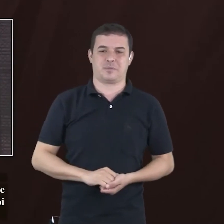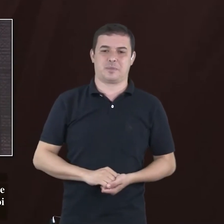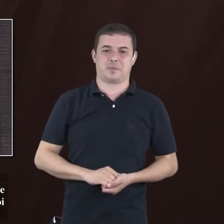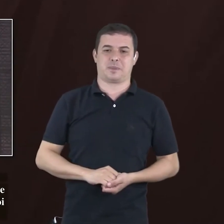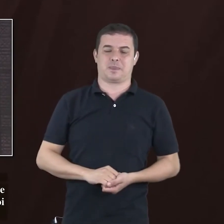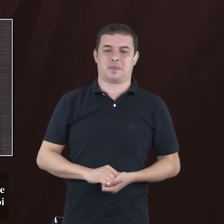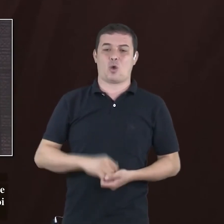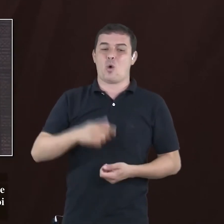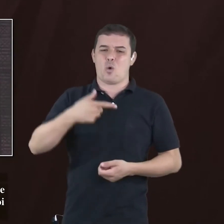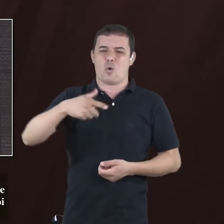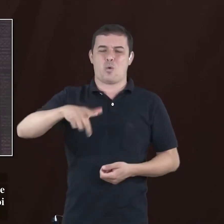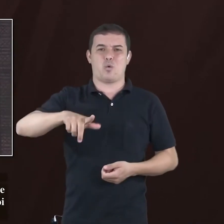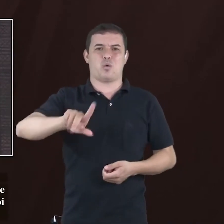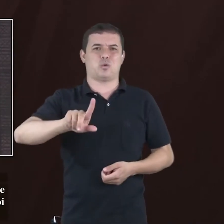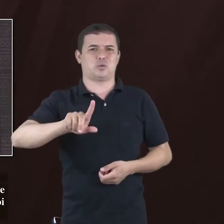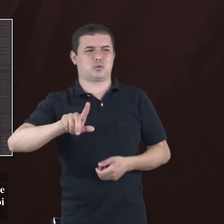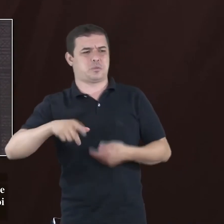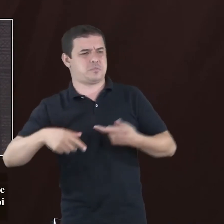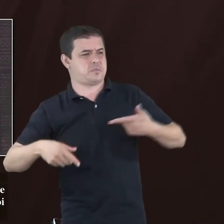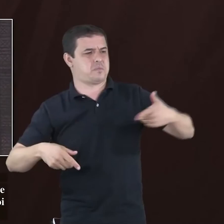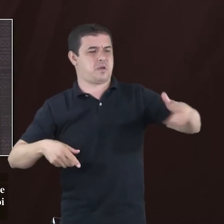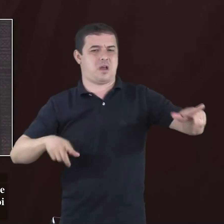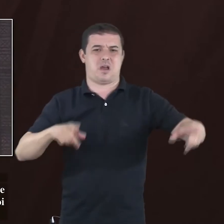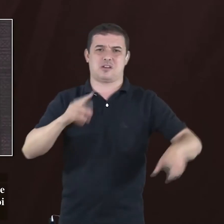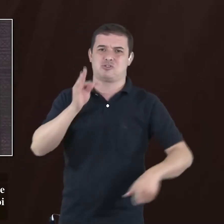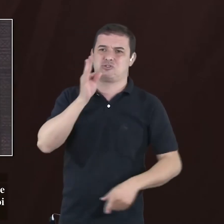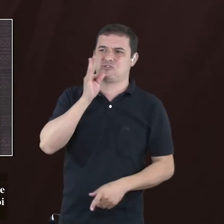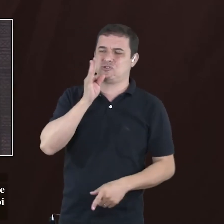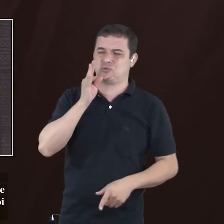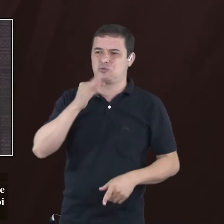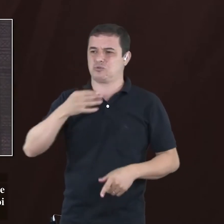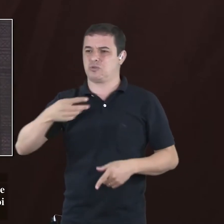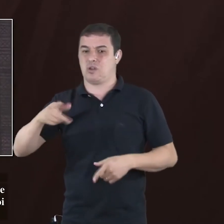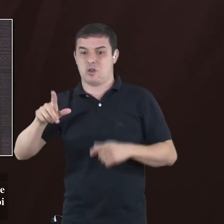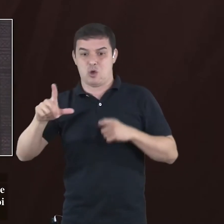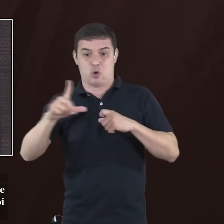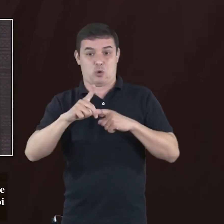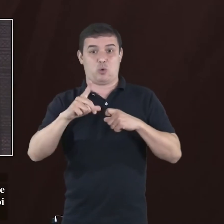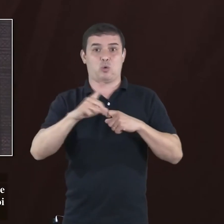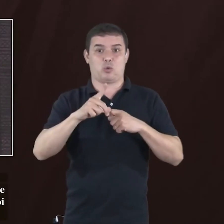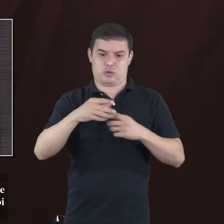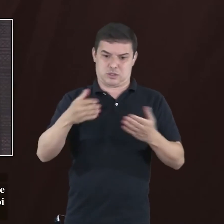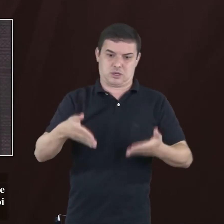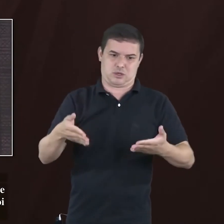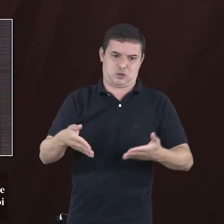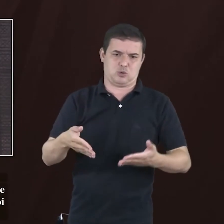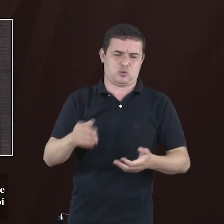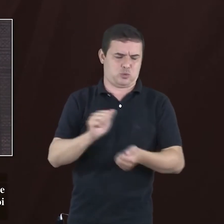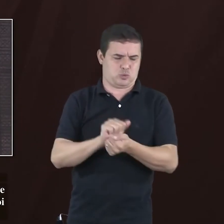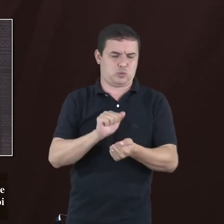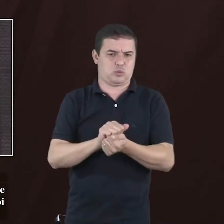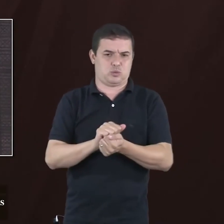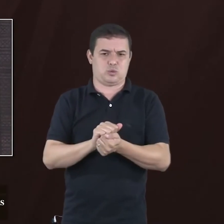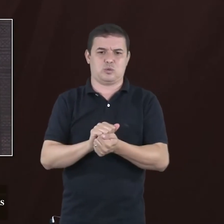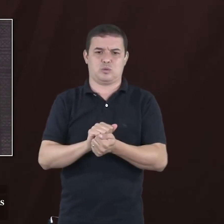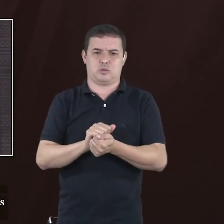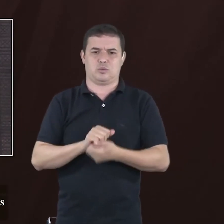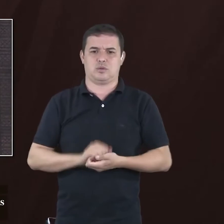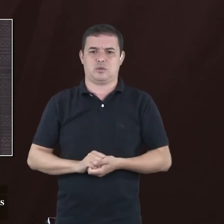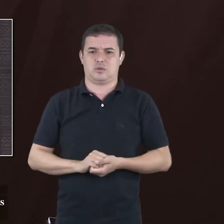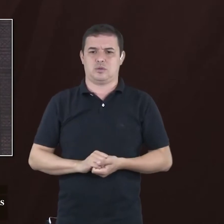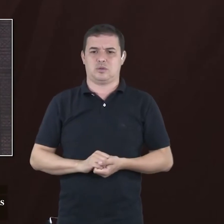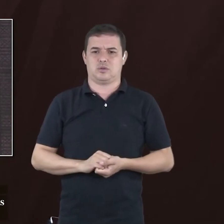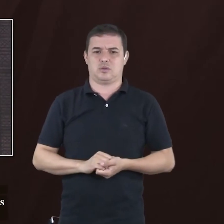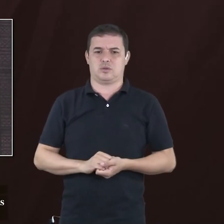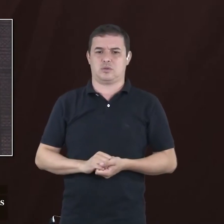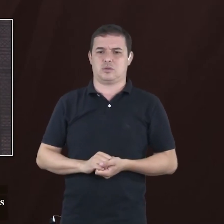para a Galácia, Tito foi para a Dalmácia, somente Lucas está comigo. Toma contigo Marcos e traze-o, pois me é útil